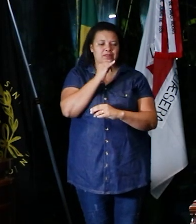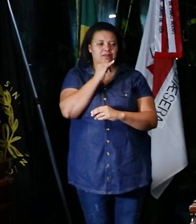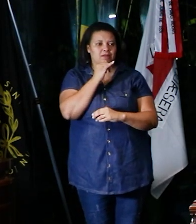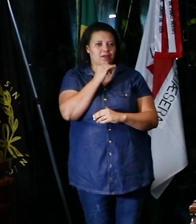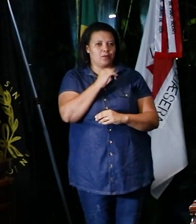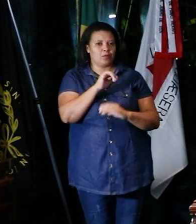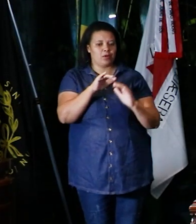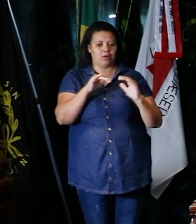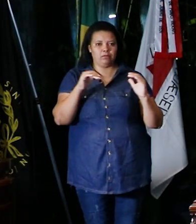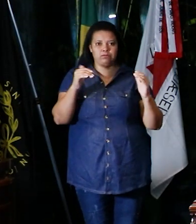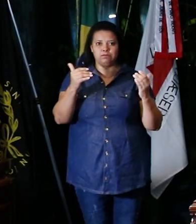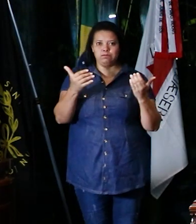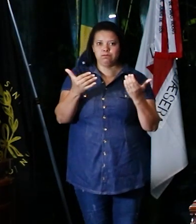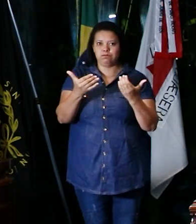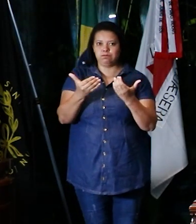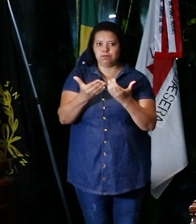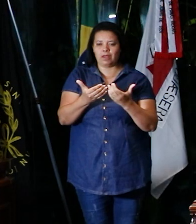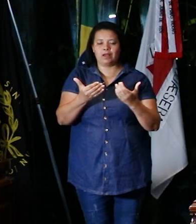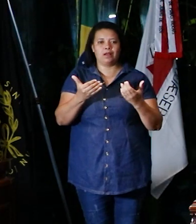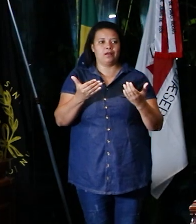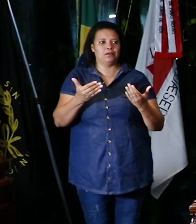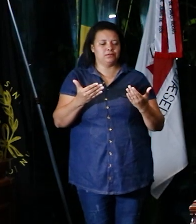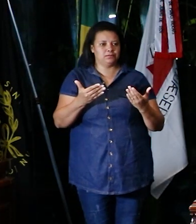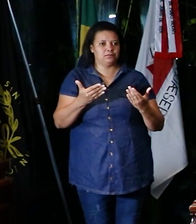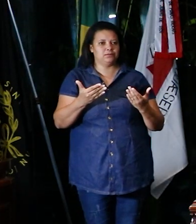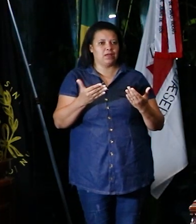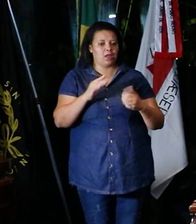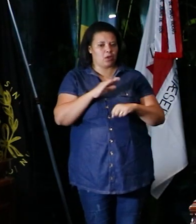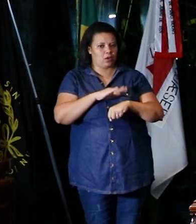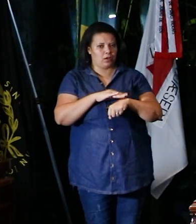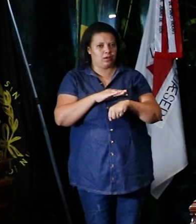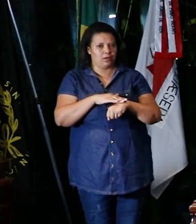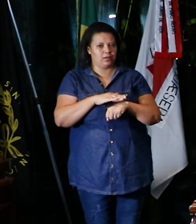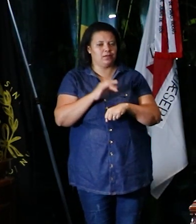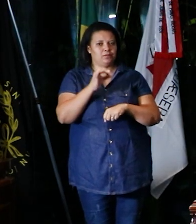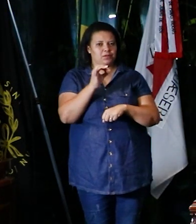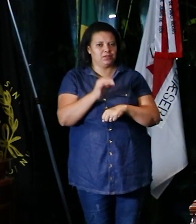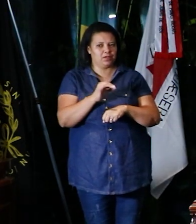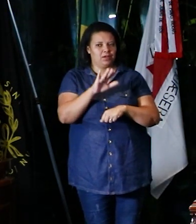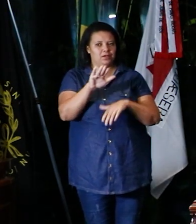e das outras a hora soaria seu tempo.